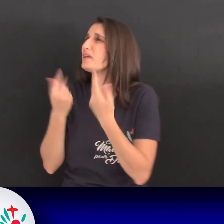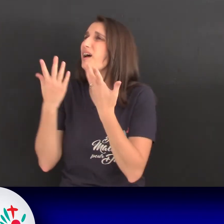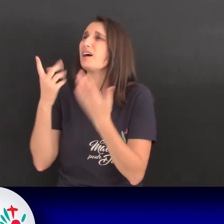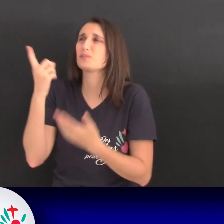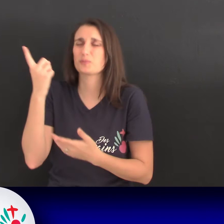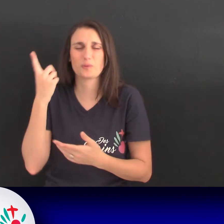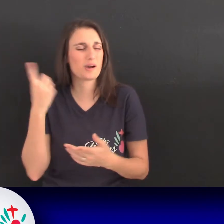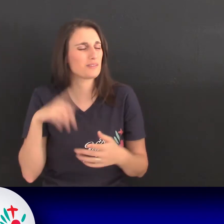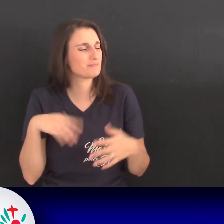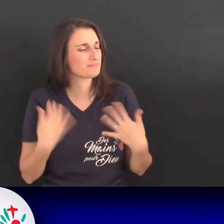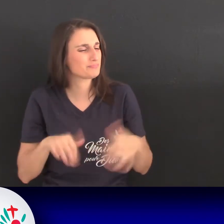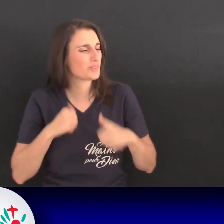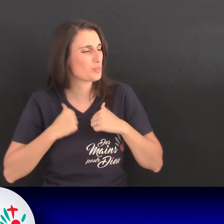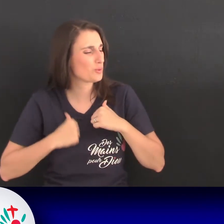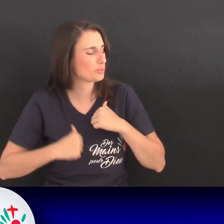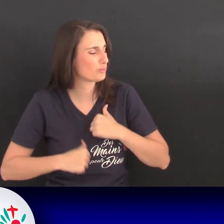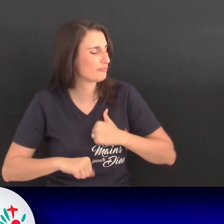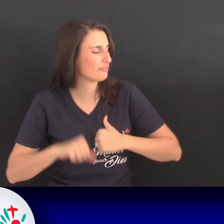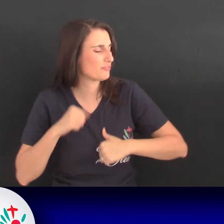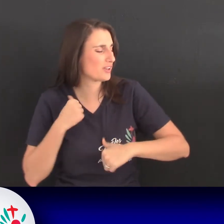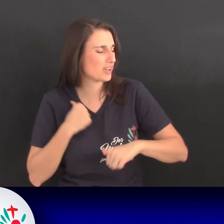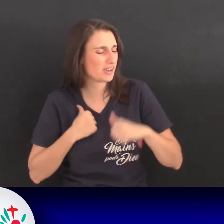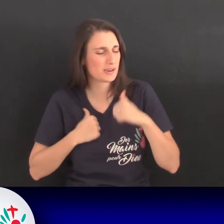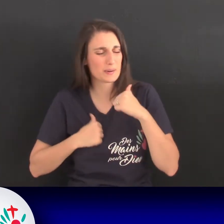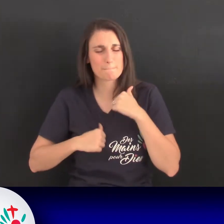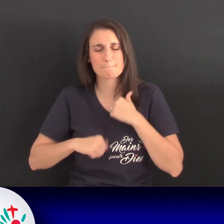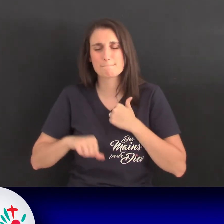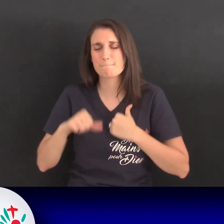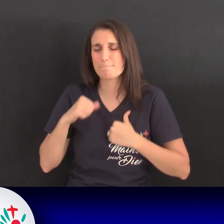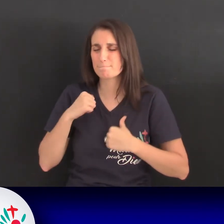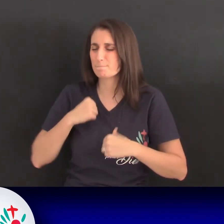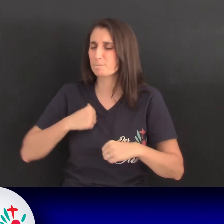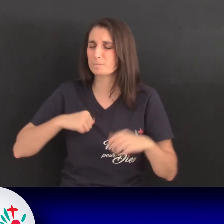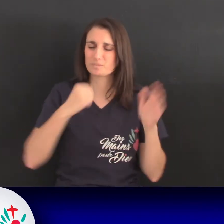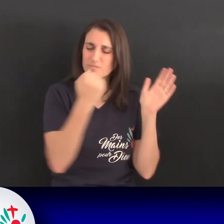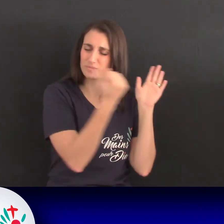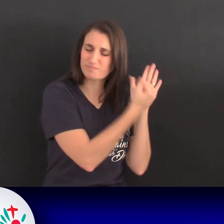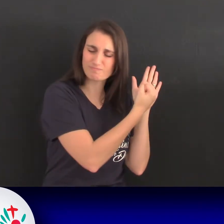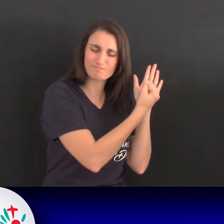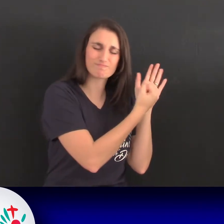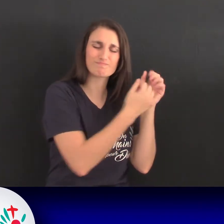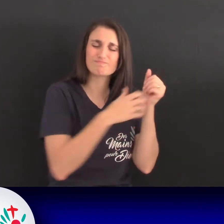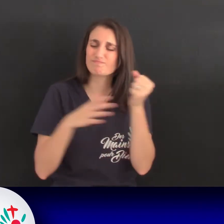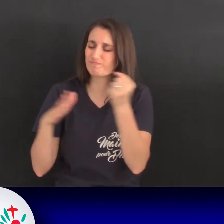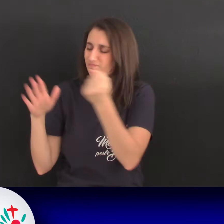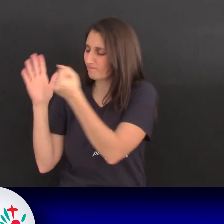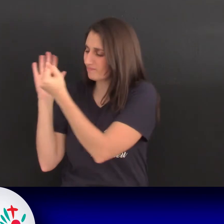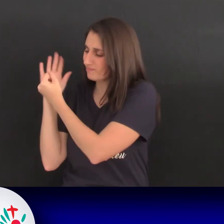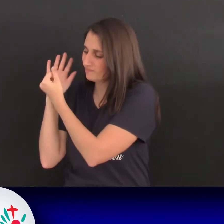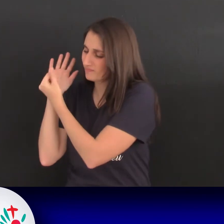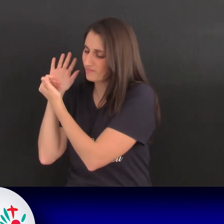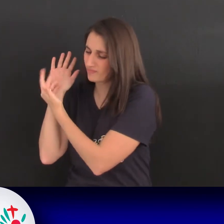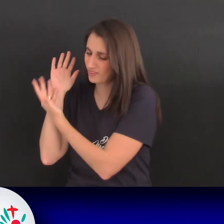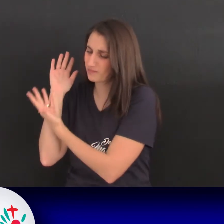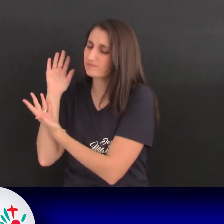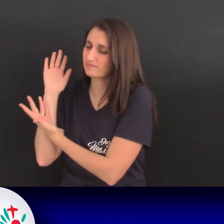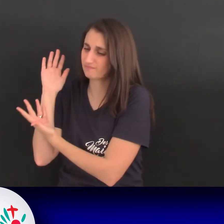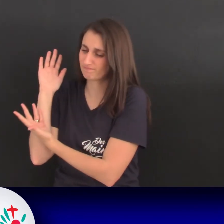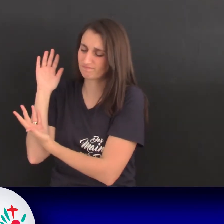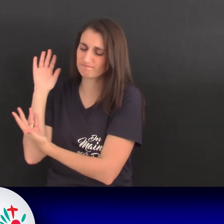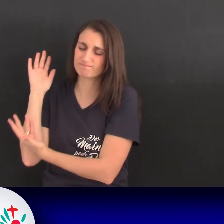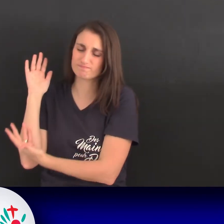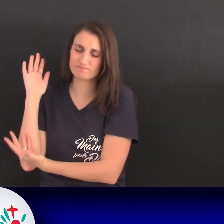jamais le prix de tout ce que tu